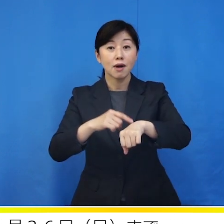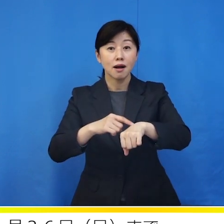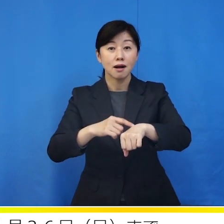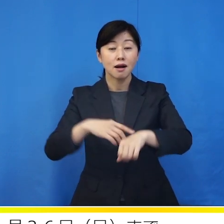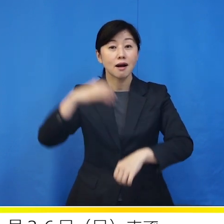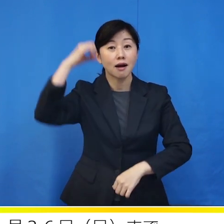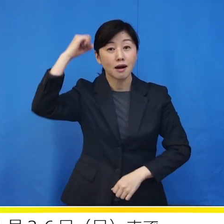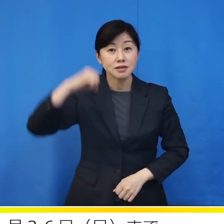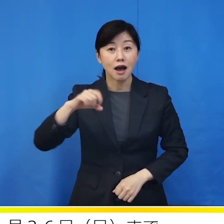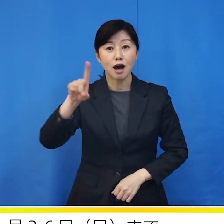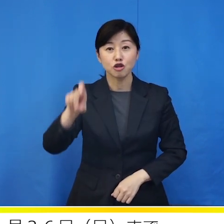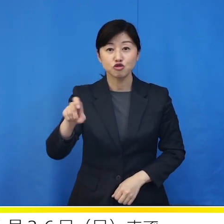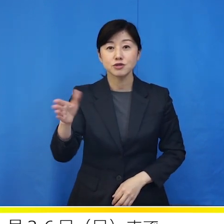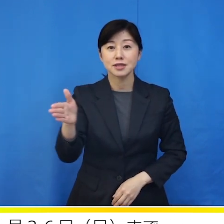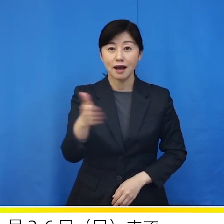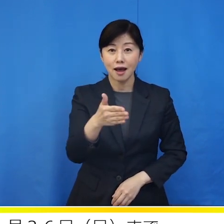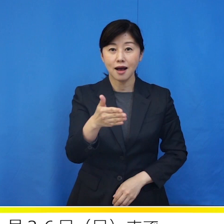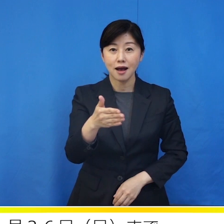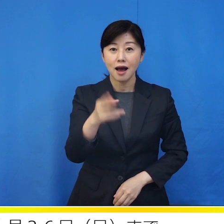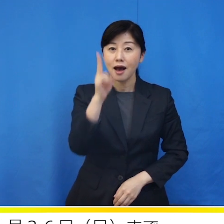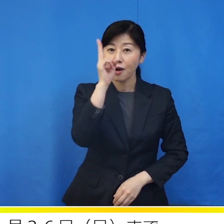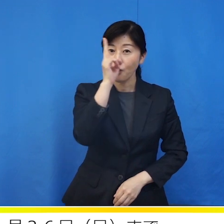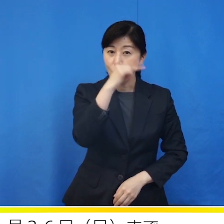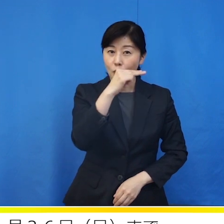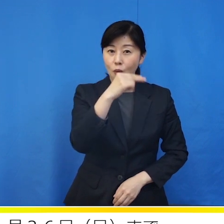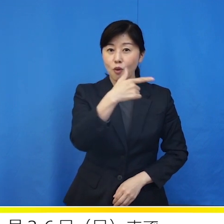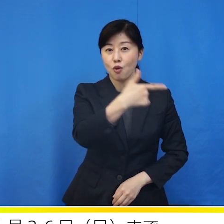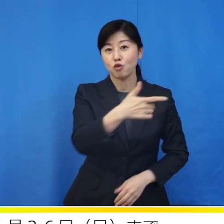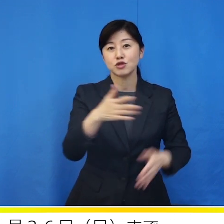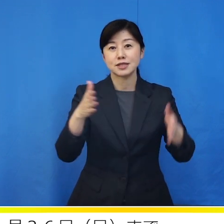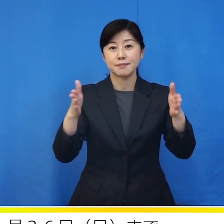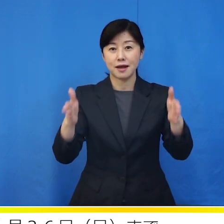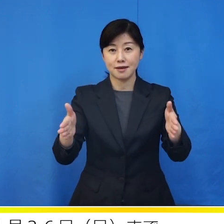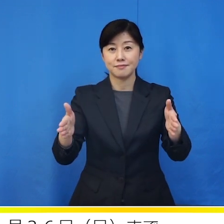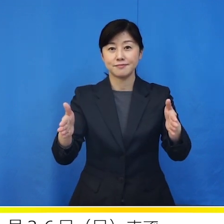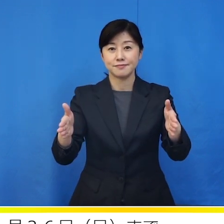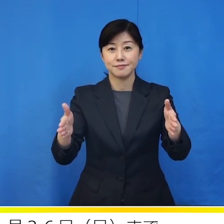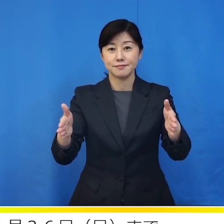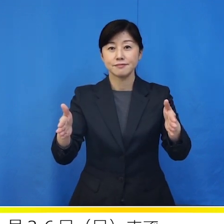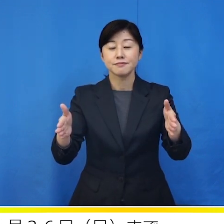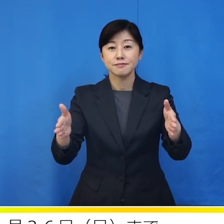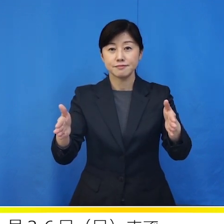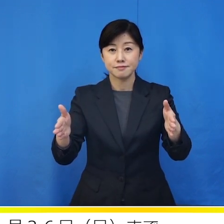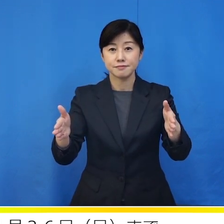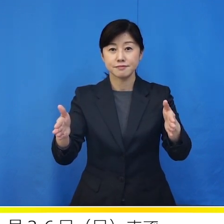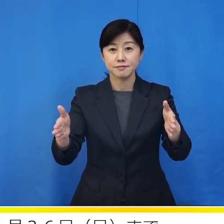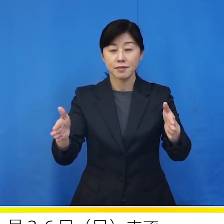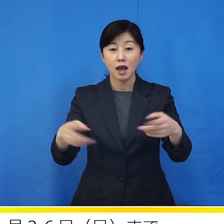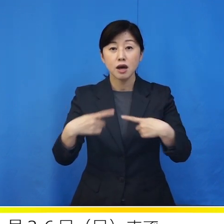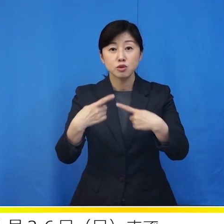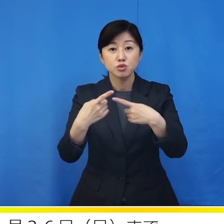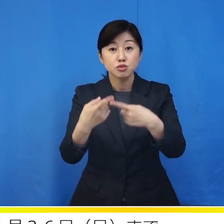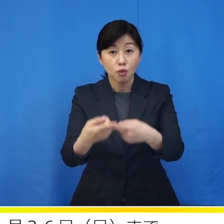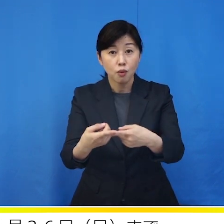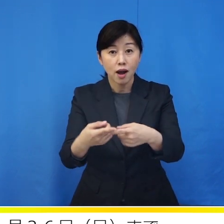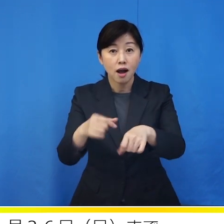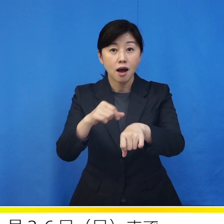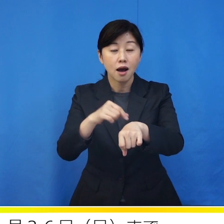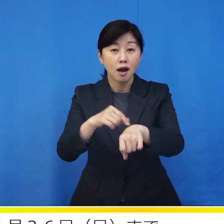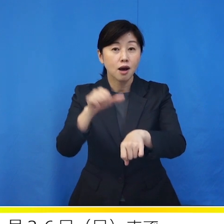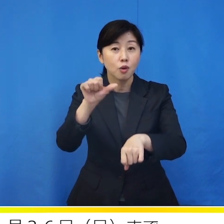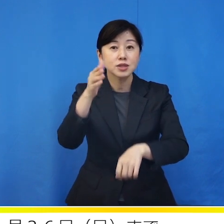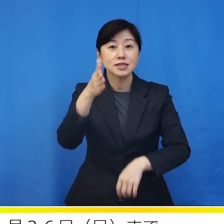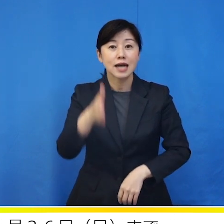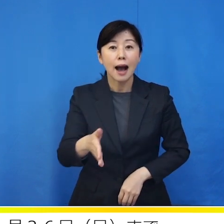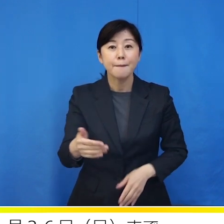午前10時から午後6時最終入場は午後5時30